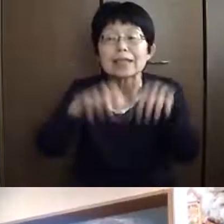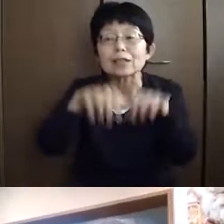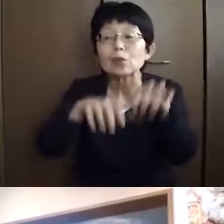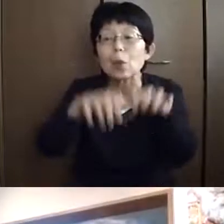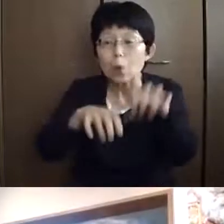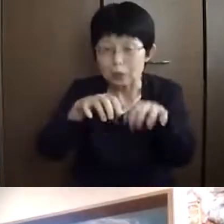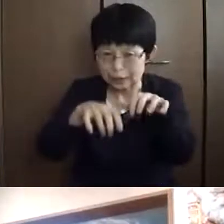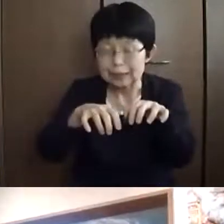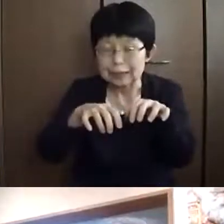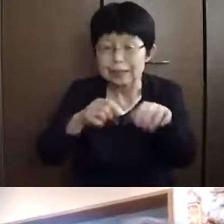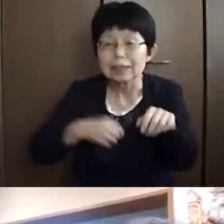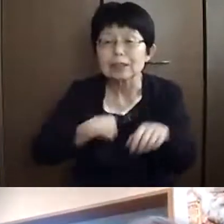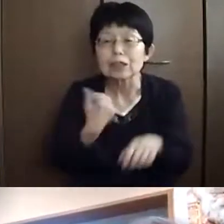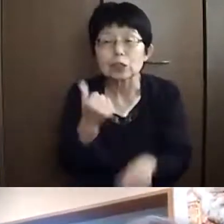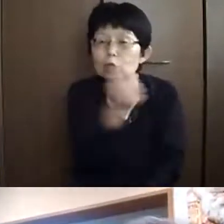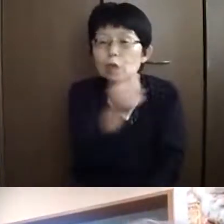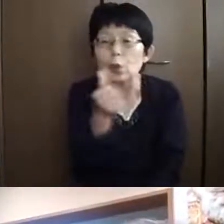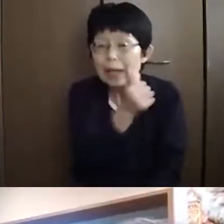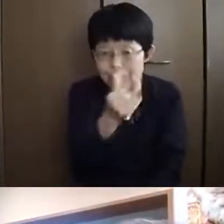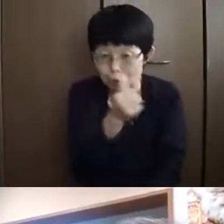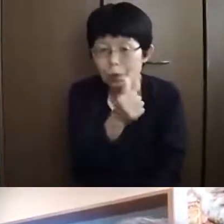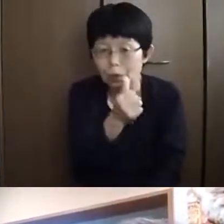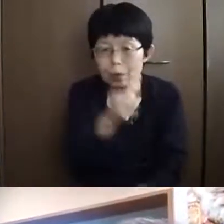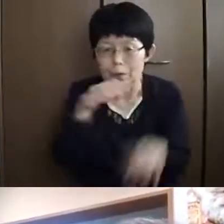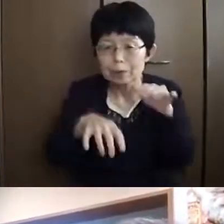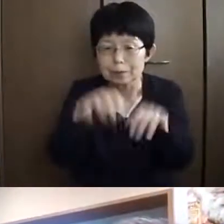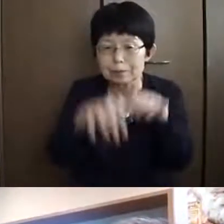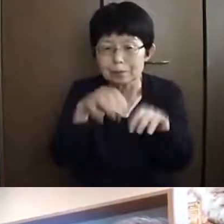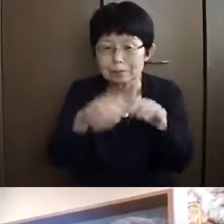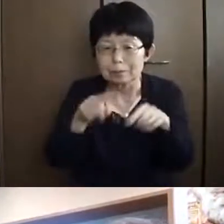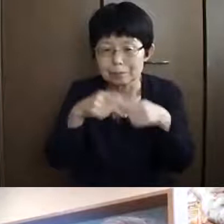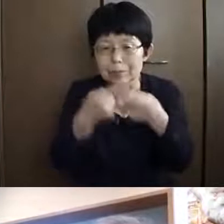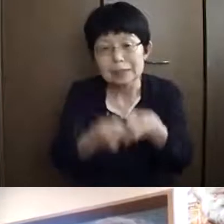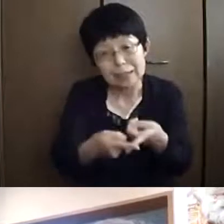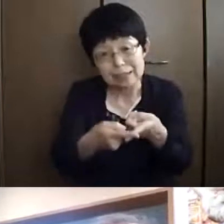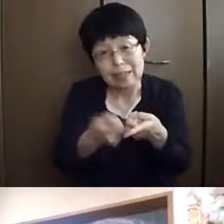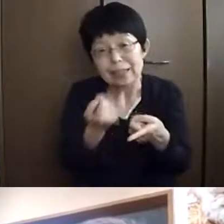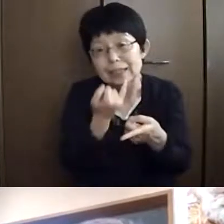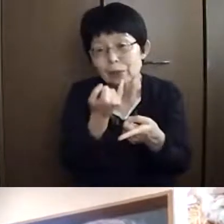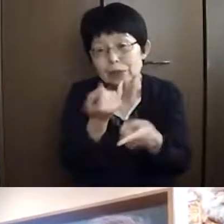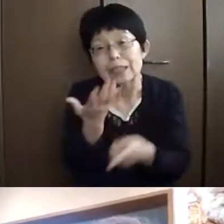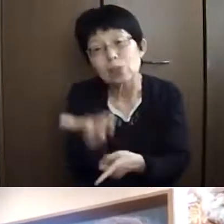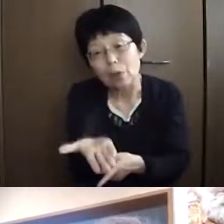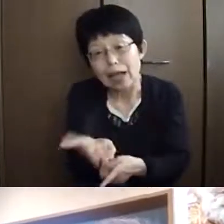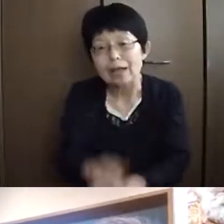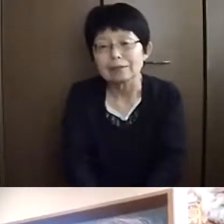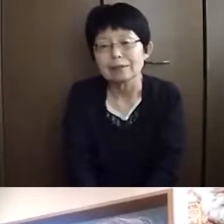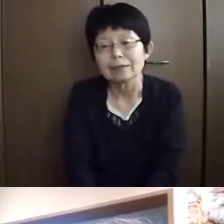自己紹介を書いていただいてよろしいでしょうか。 はい、通信し